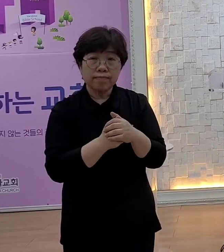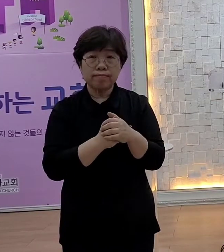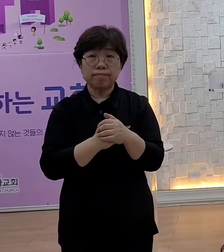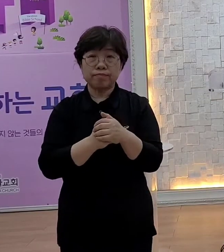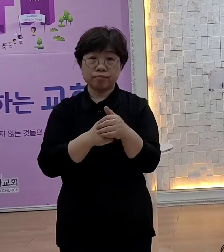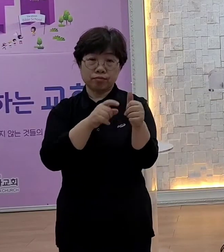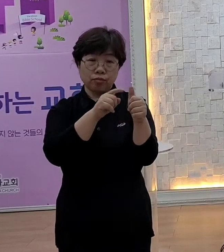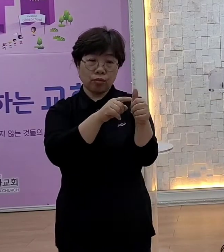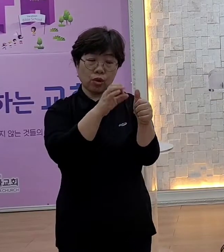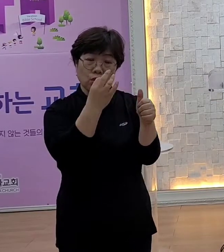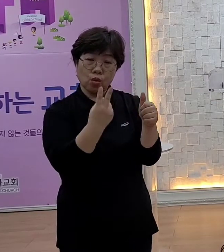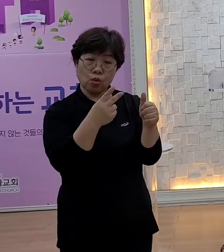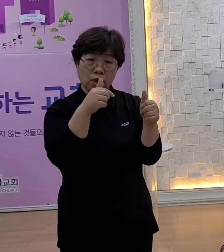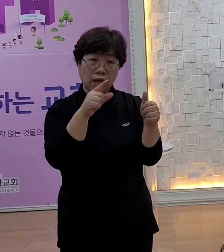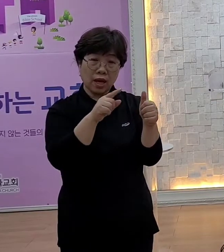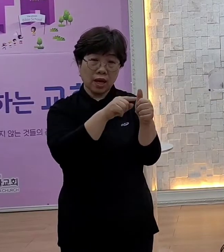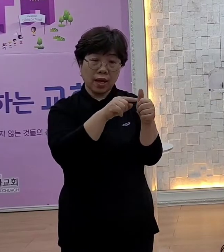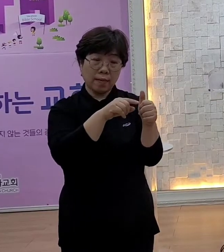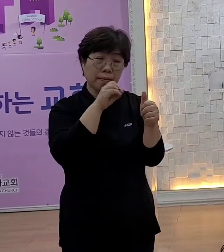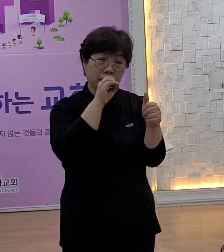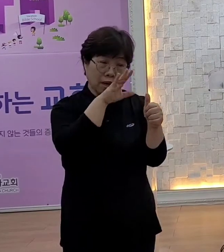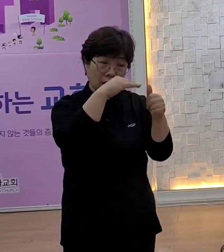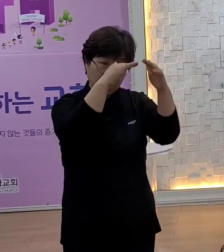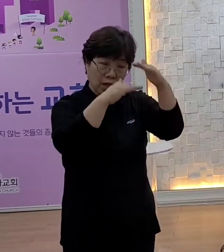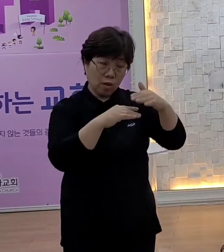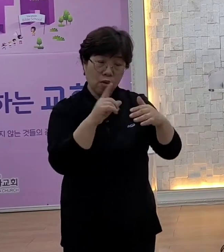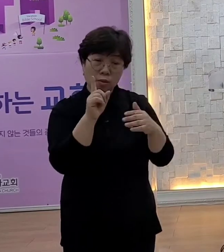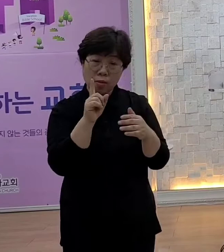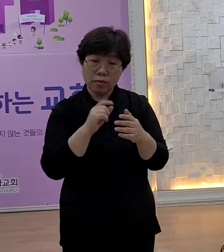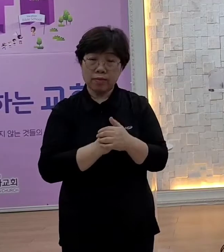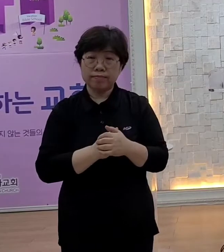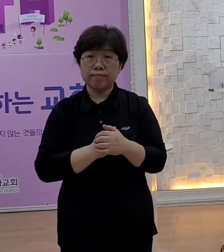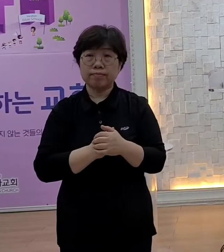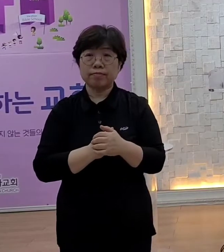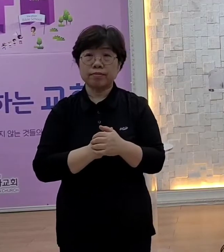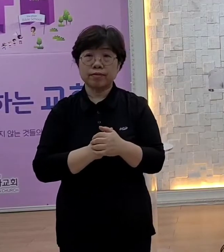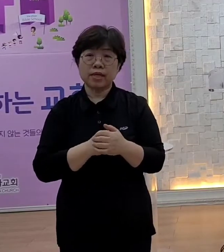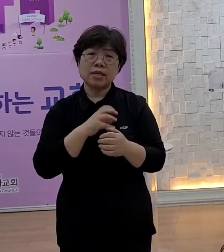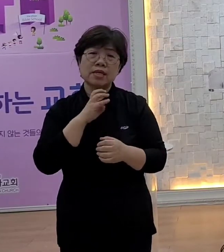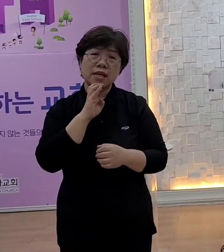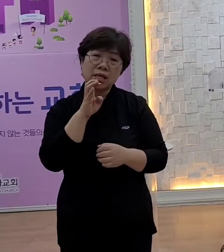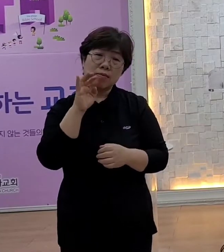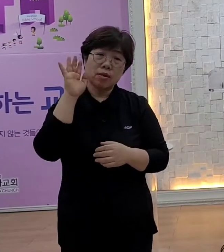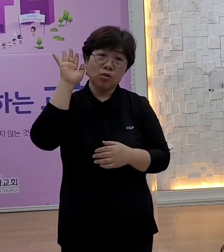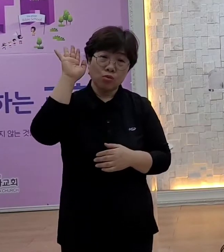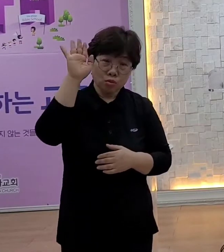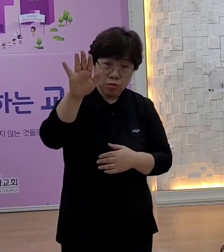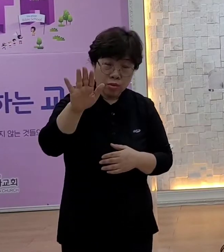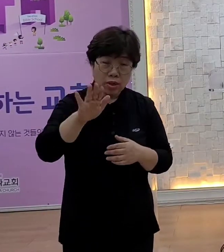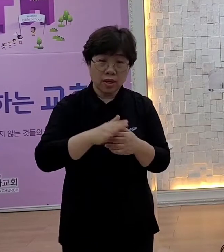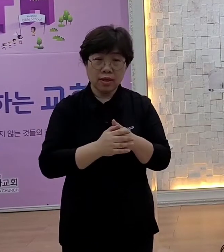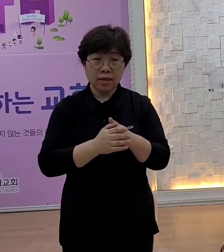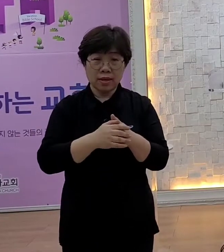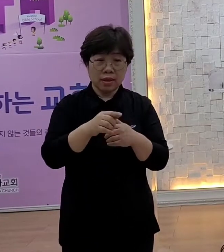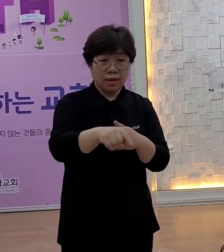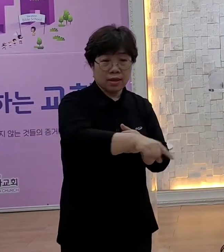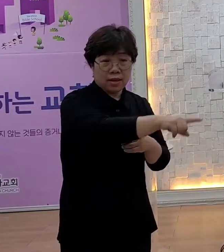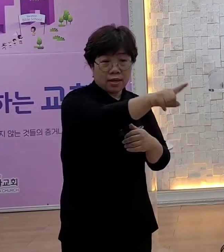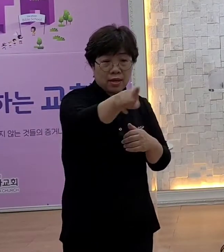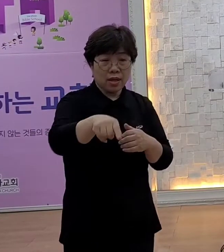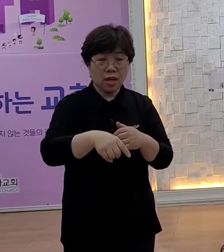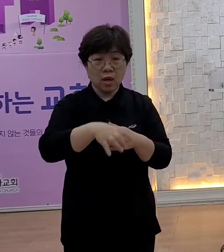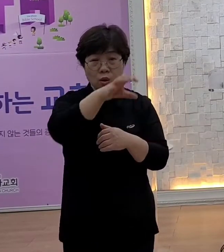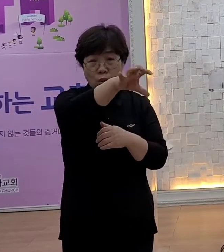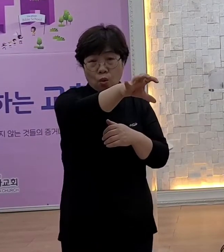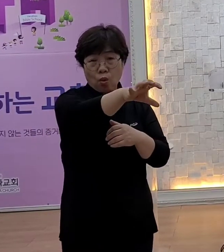오늘 요나가 설교한 요지가 뭔지를 보니까 여러분 40일이 지나면 니느웨가